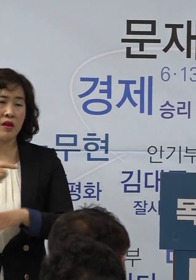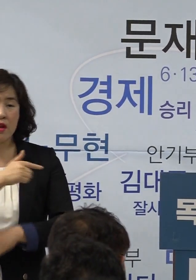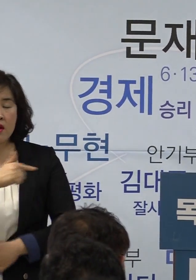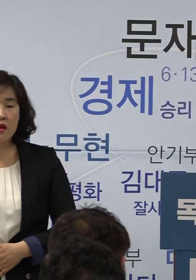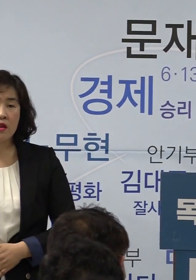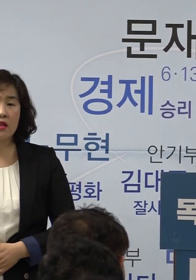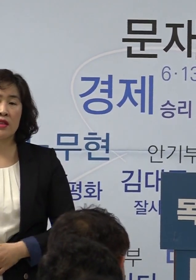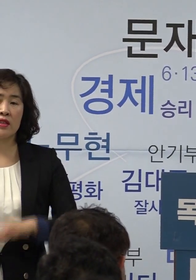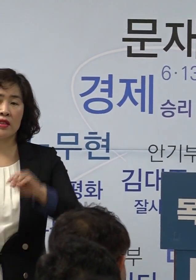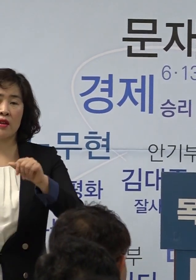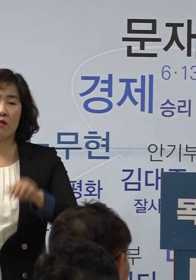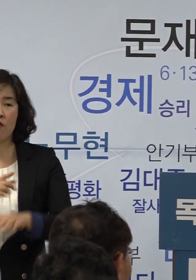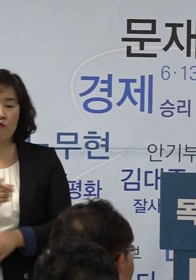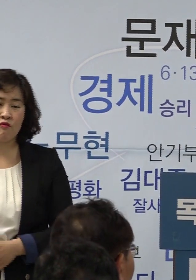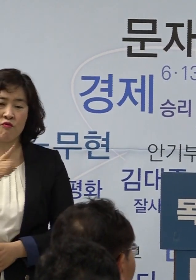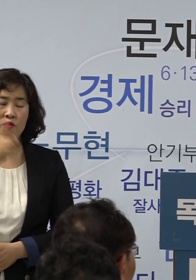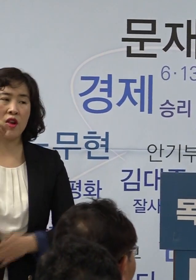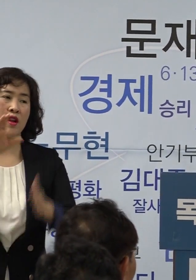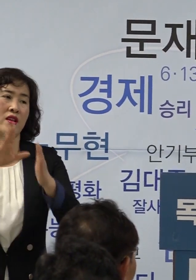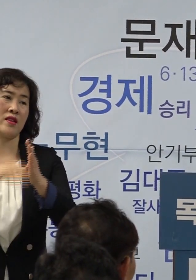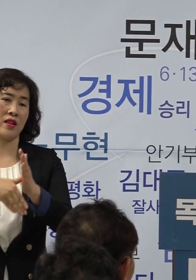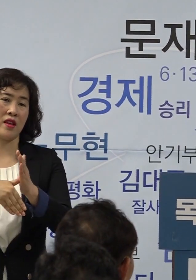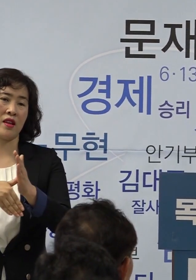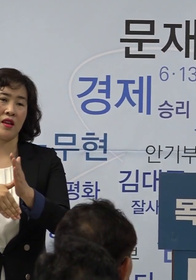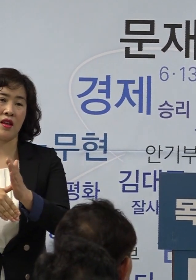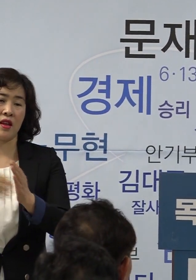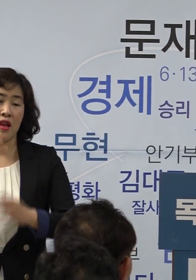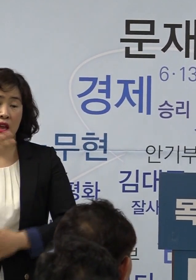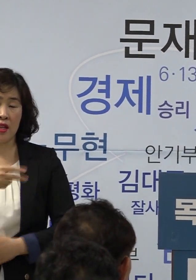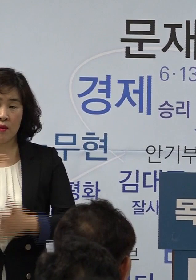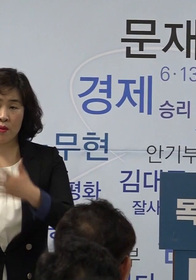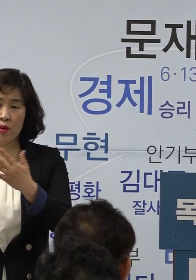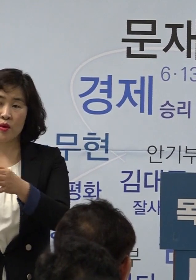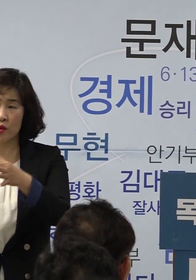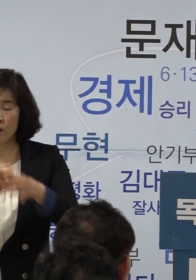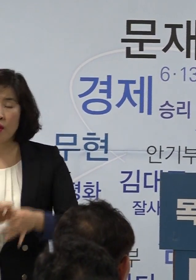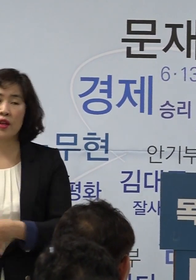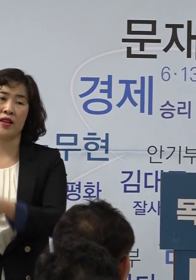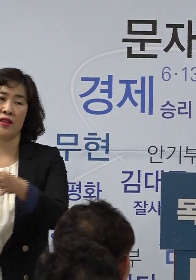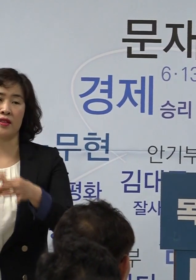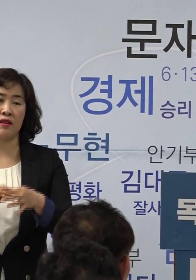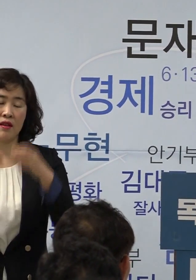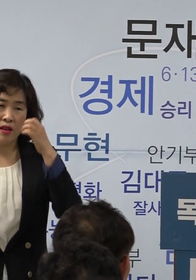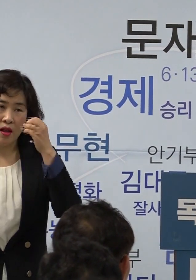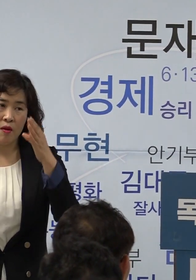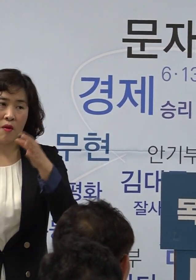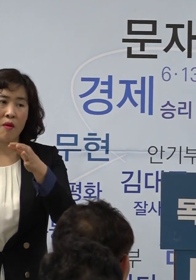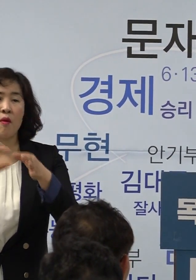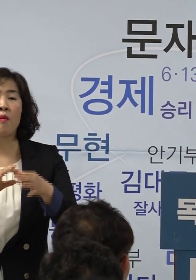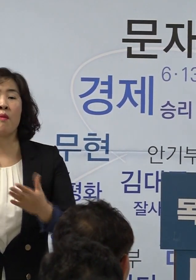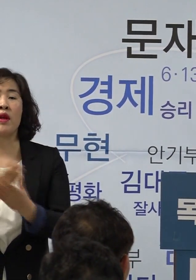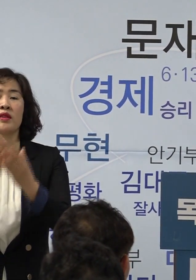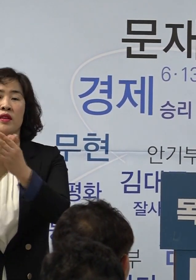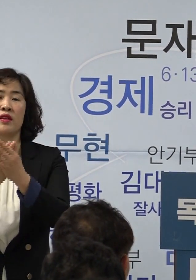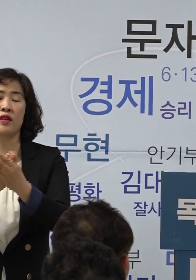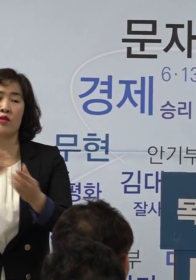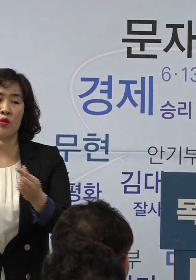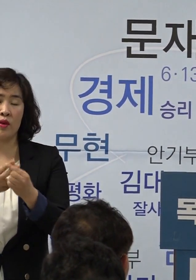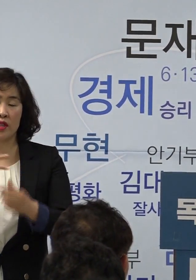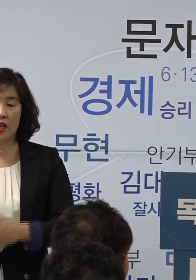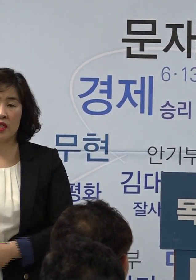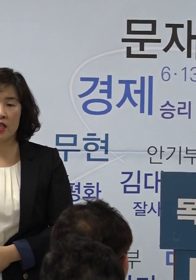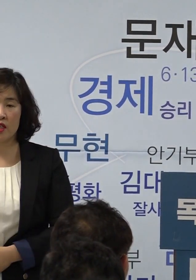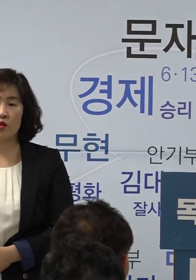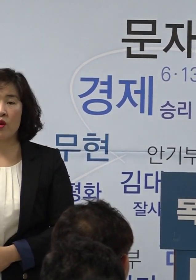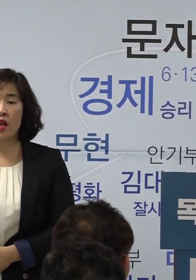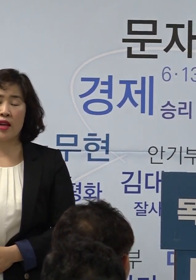수 있을 때 H 프로젝트를 통해 환황해 벨트가 만들어지고 바레만과 이 황해가 제2의 지중해가 되어서